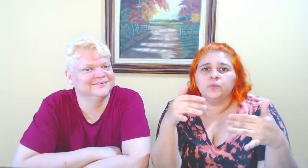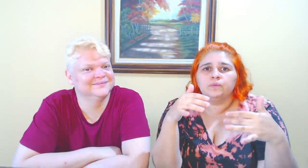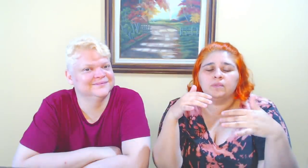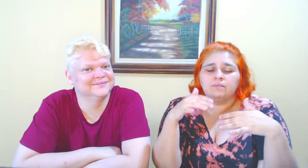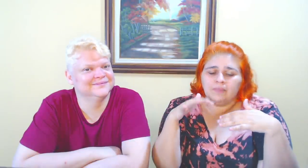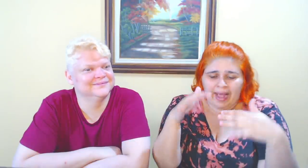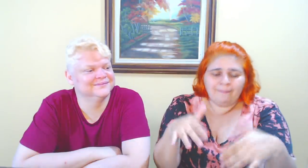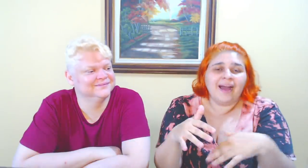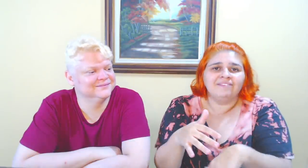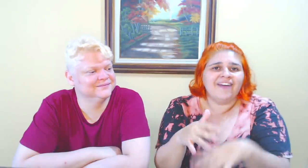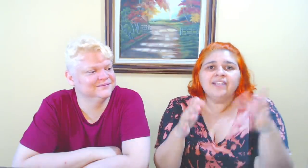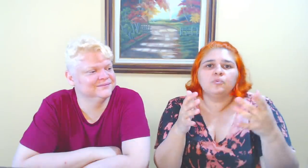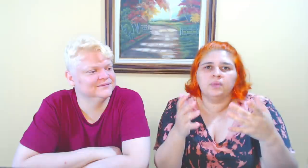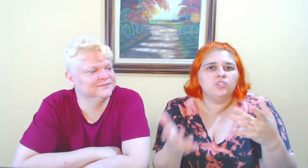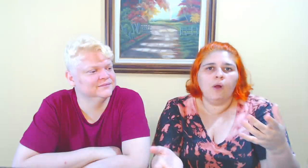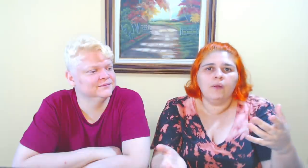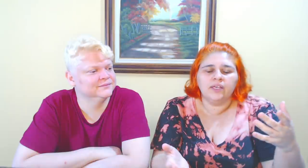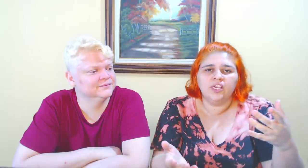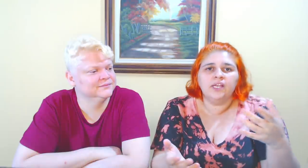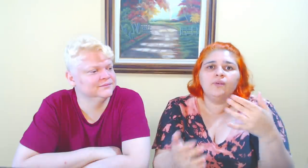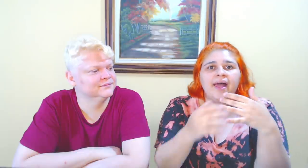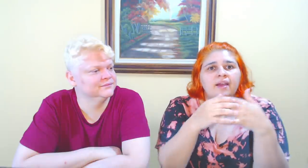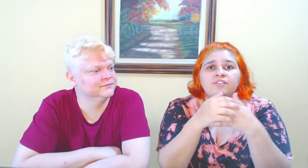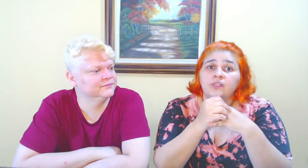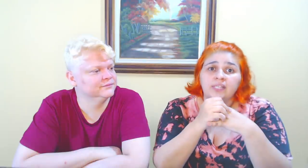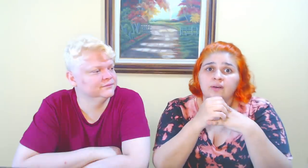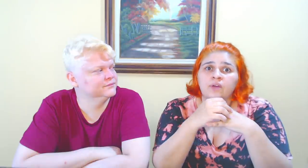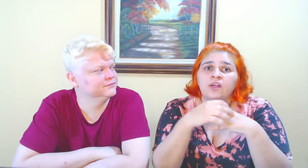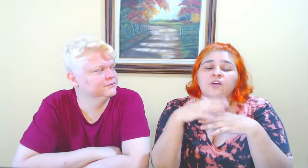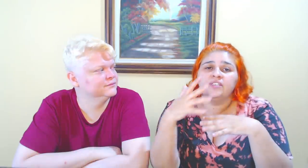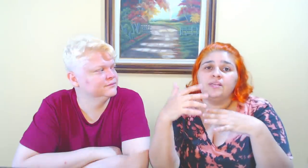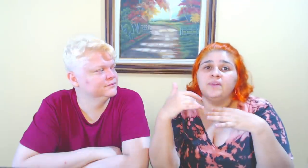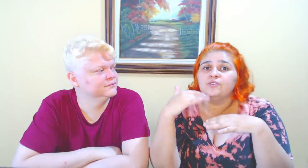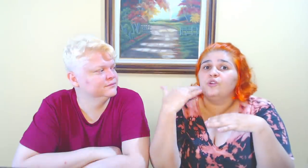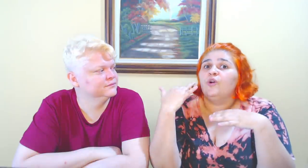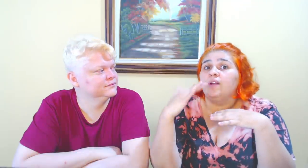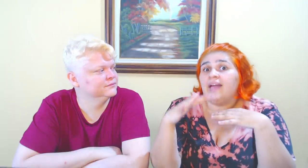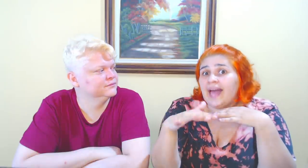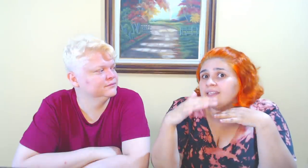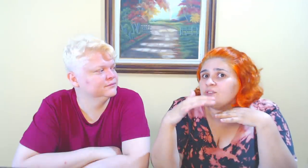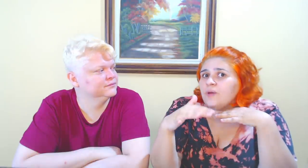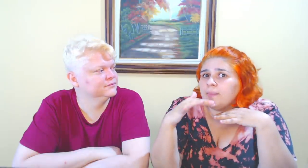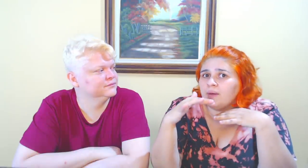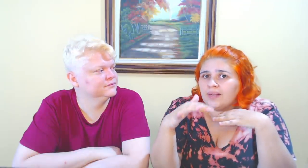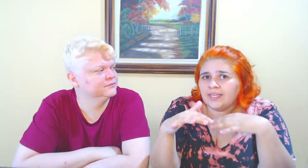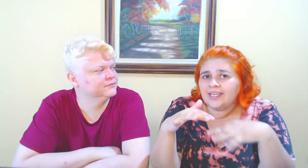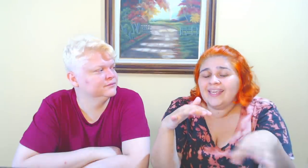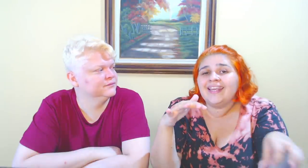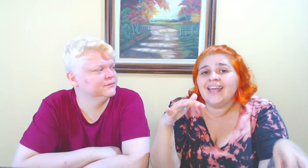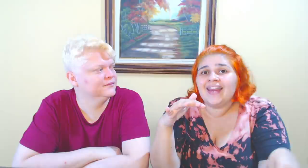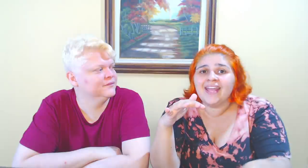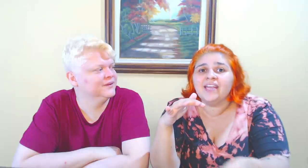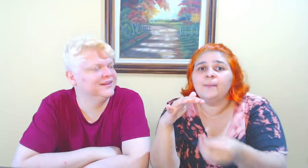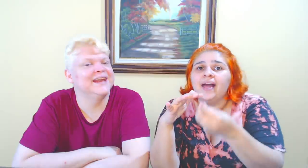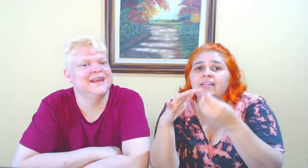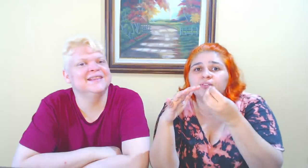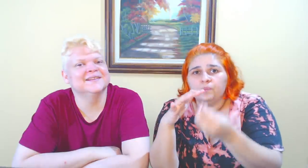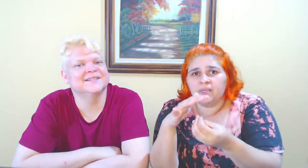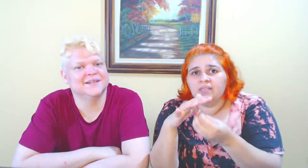A bala vai subir De qualquer jeito Aí ela falou Não Você precisou Colocar a sua mão ali E querer que a bala Subisse